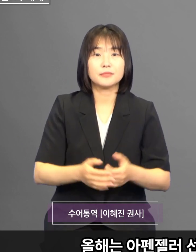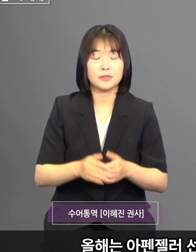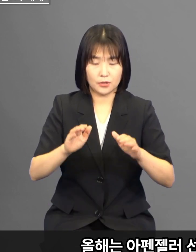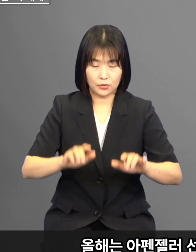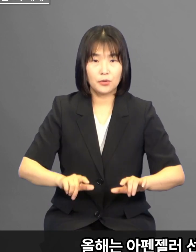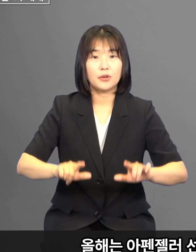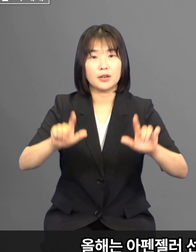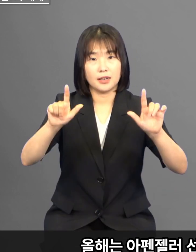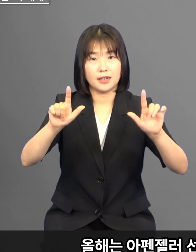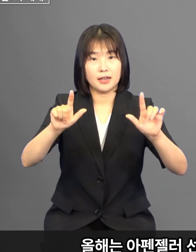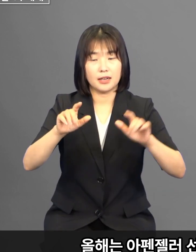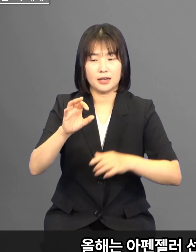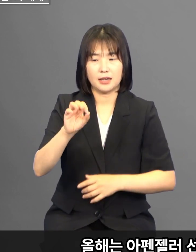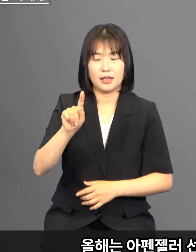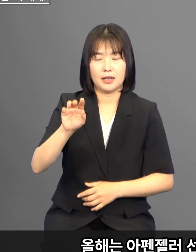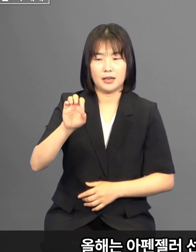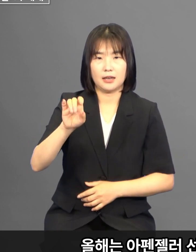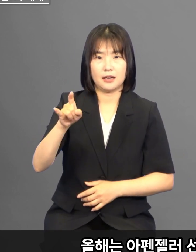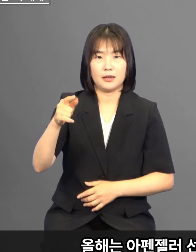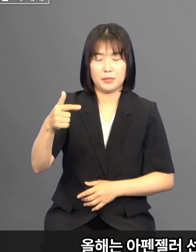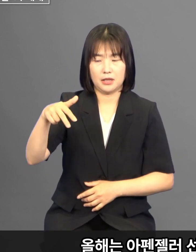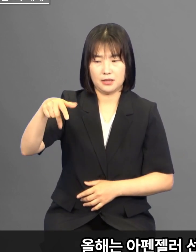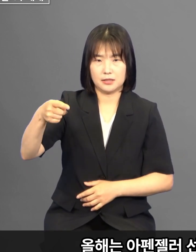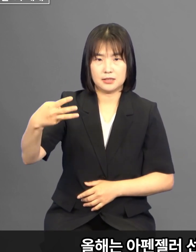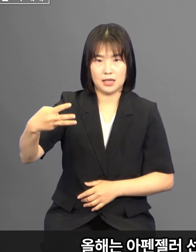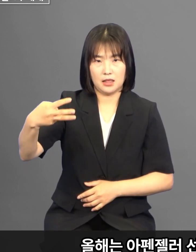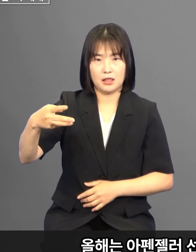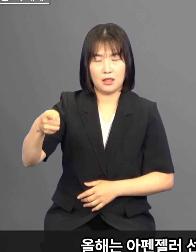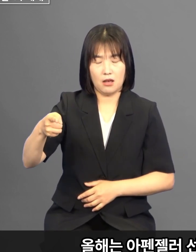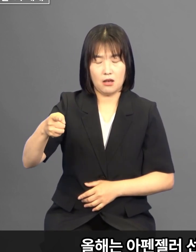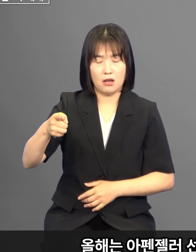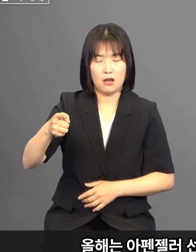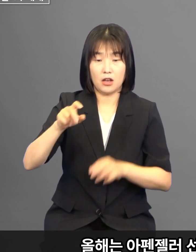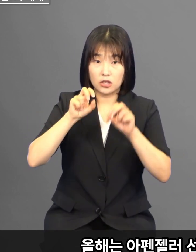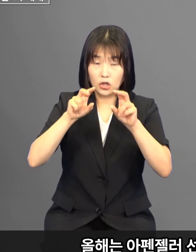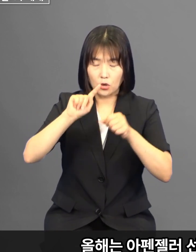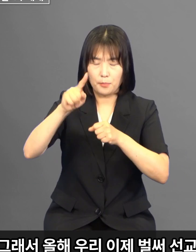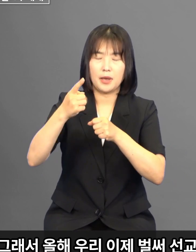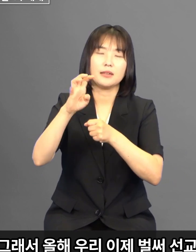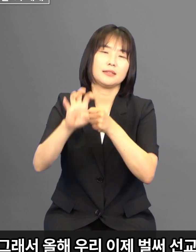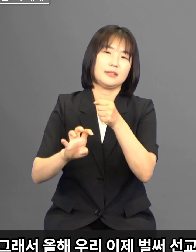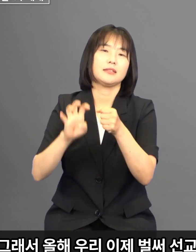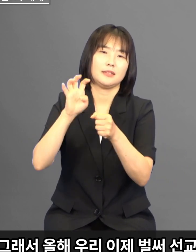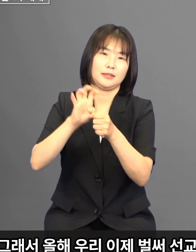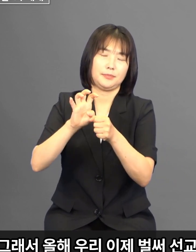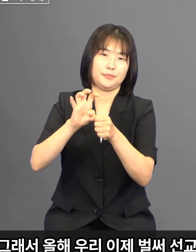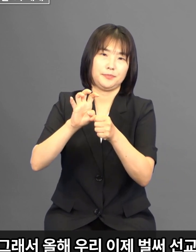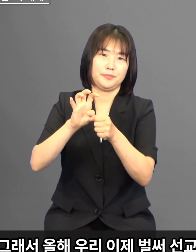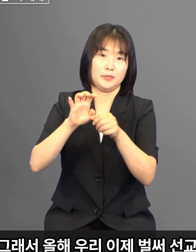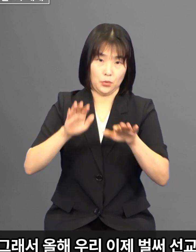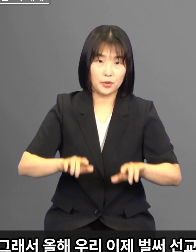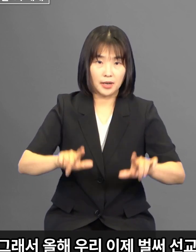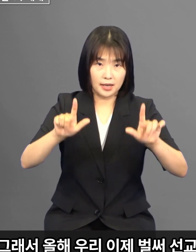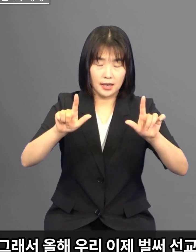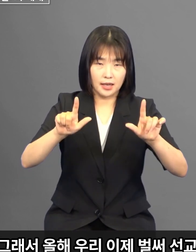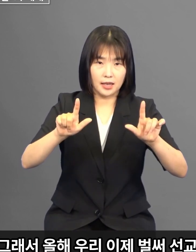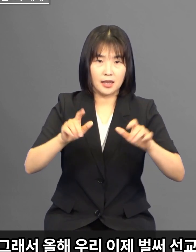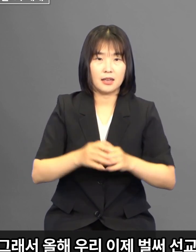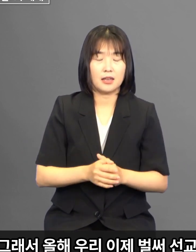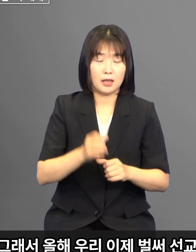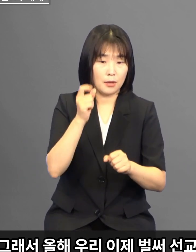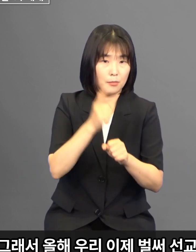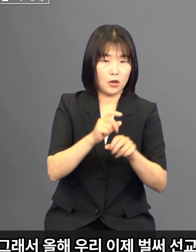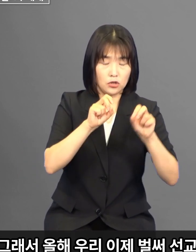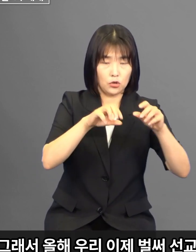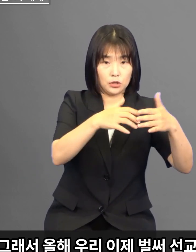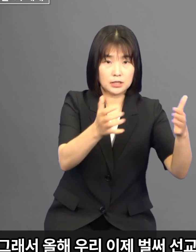올해는 아펜젤러 선교 140주년이 되는 해입니다. 그래서 올해 우리 이제 벌써 선교팀이